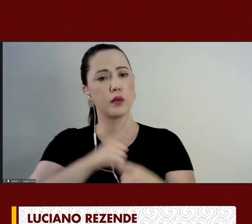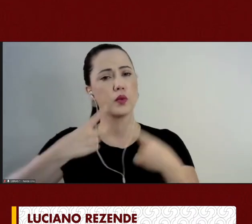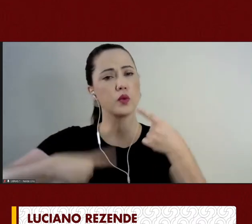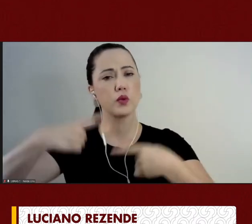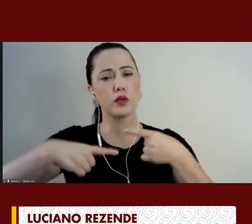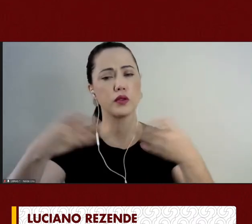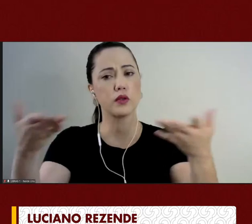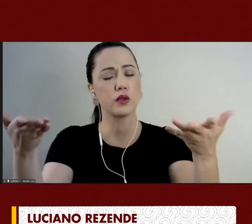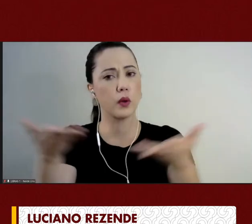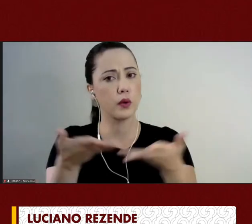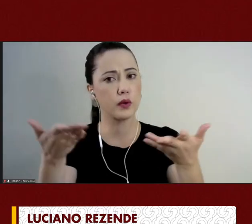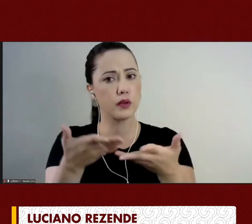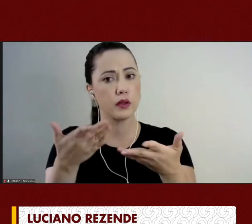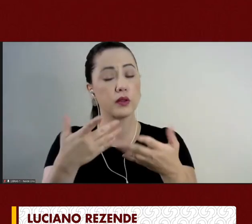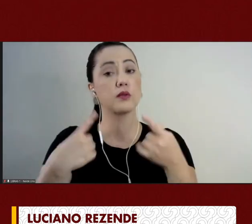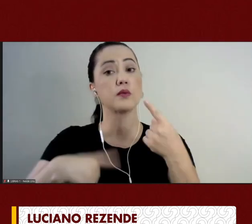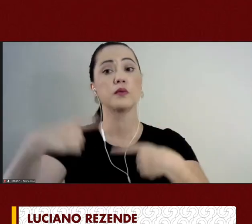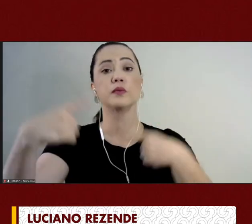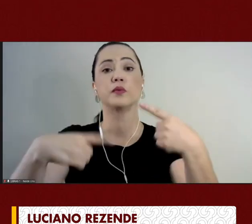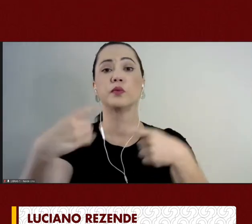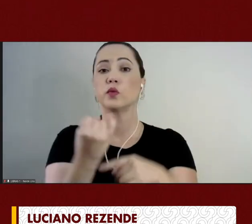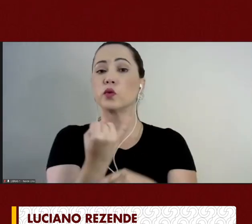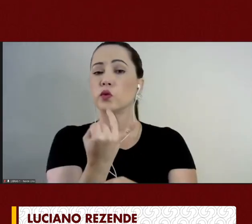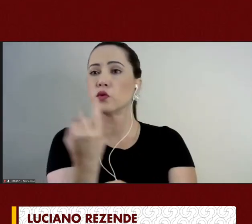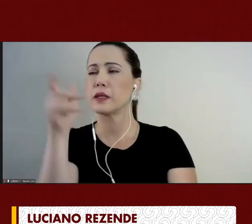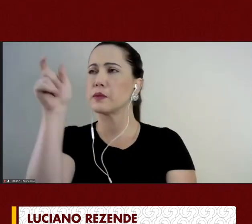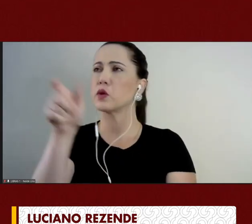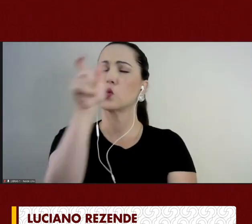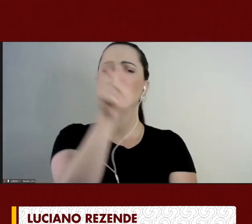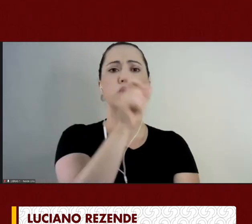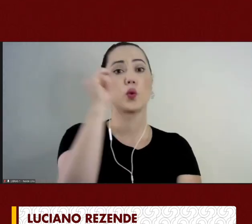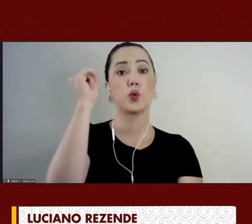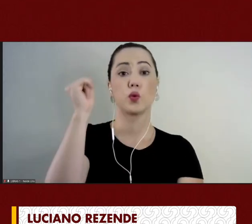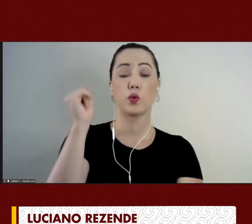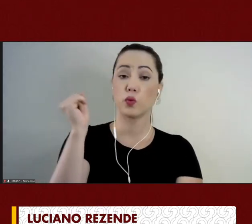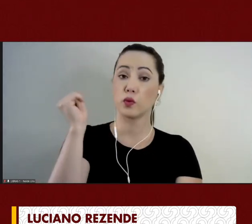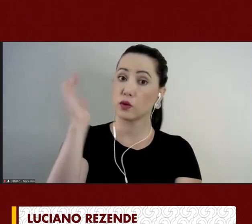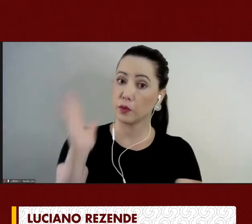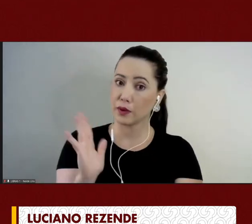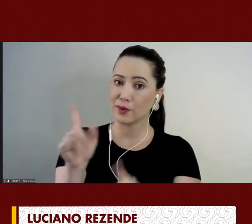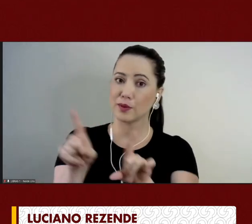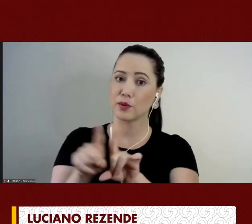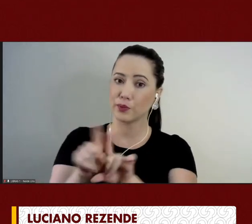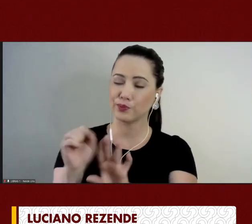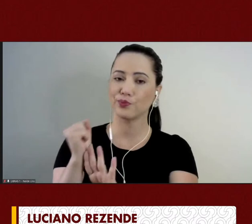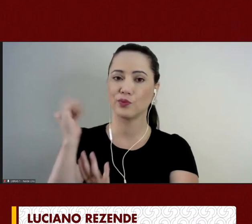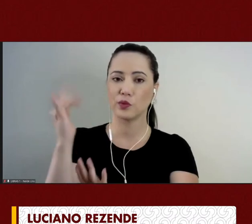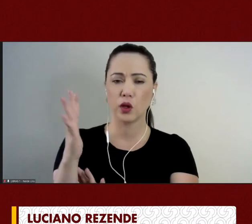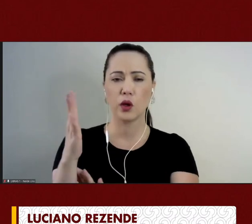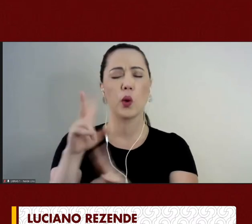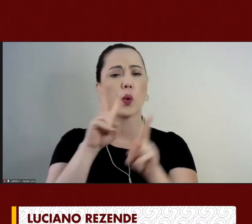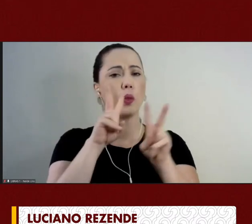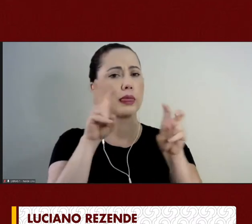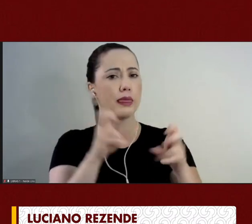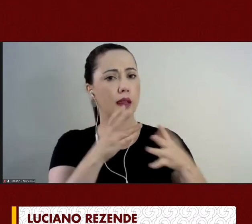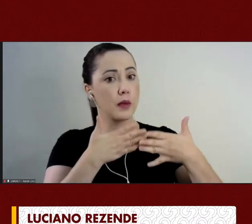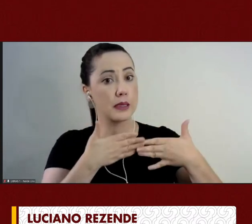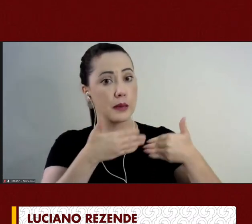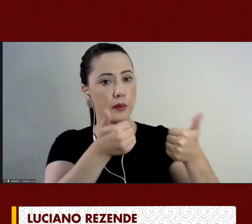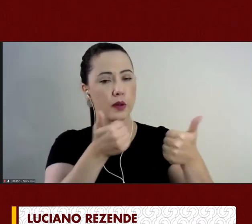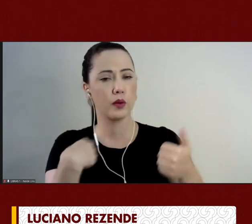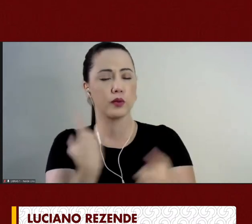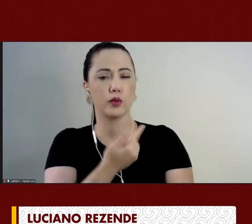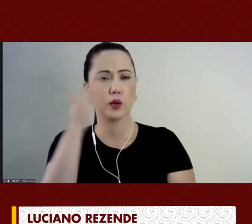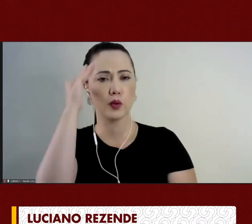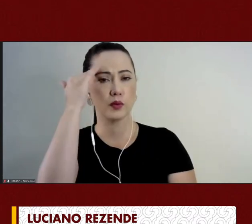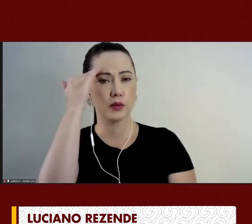de alto nível de palestrantes internacionais que vão discorrer sobre temas que melhoram a nossa compreensão